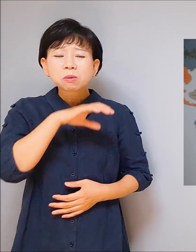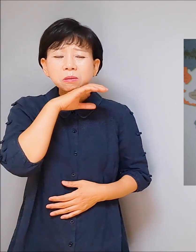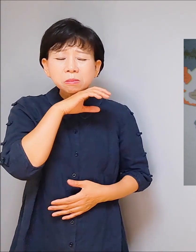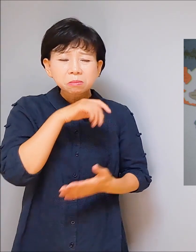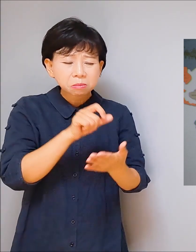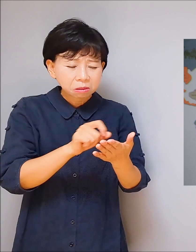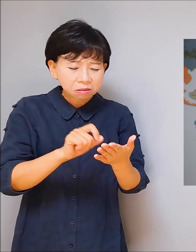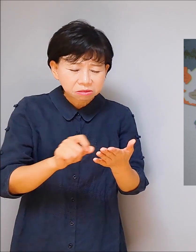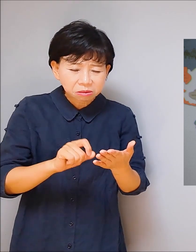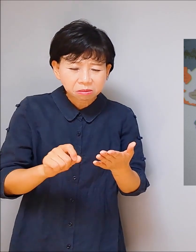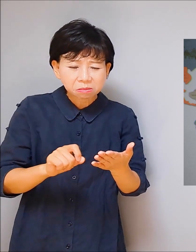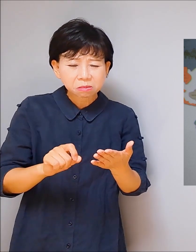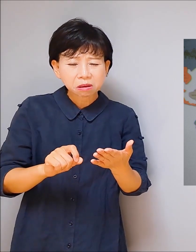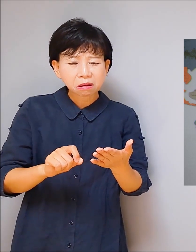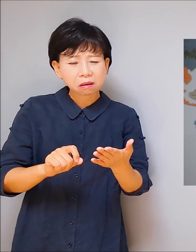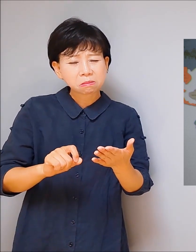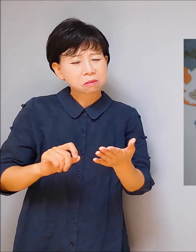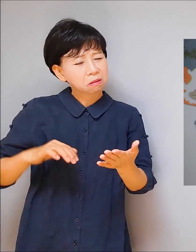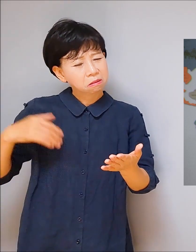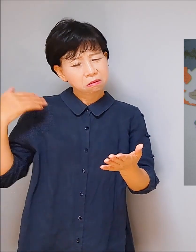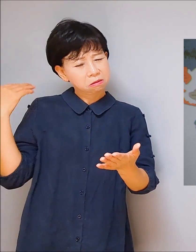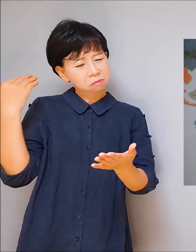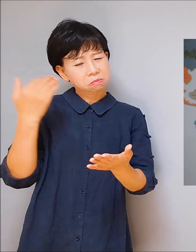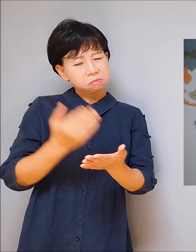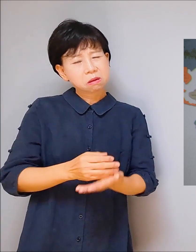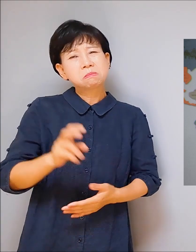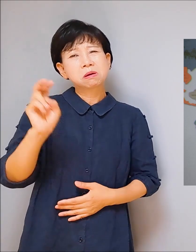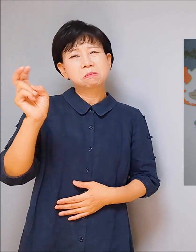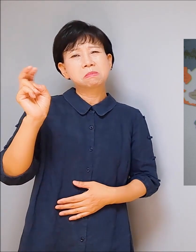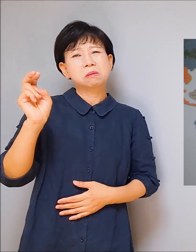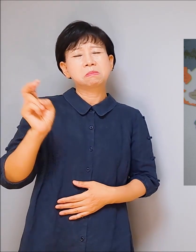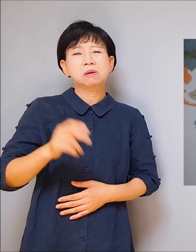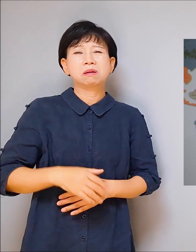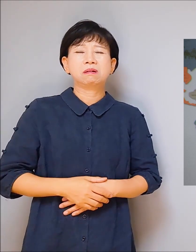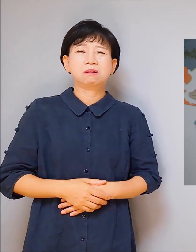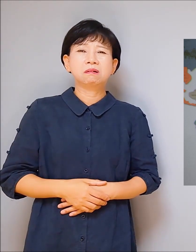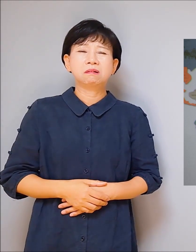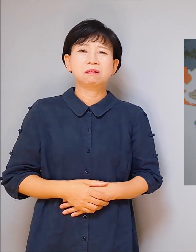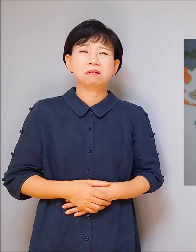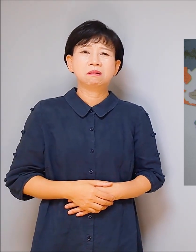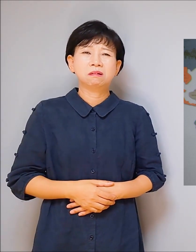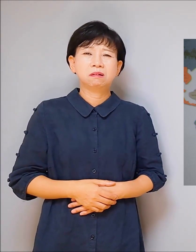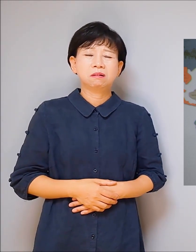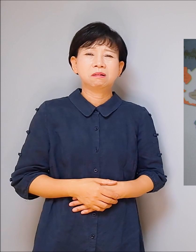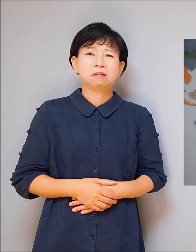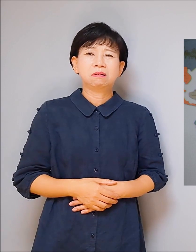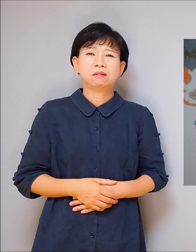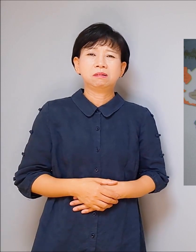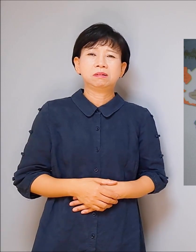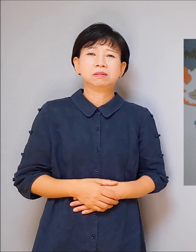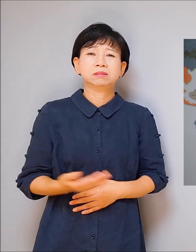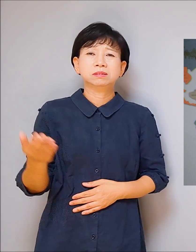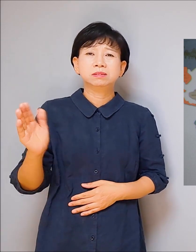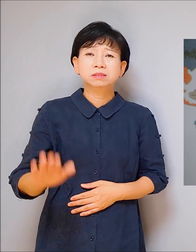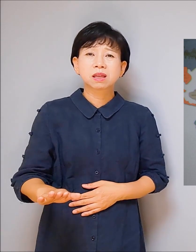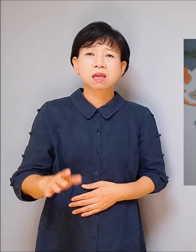보면 아마 만만치 않게 노트 몇 건이 나올 정도가 되지 않을까요?